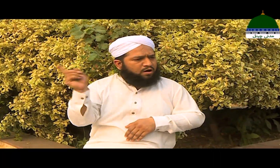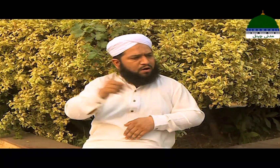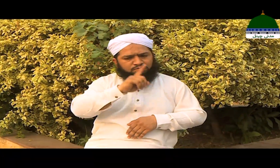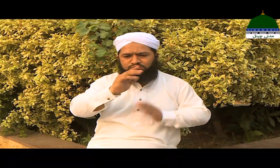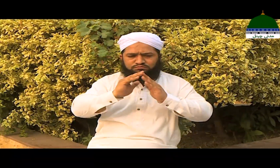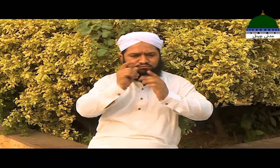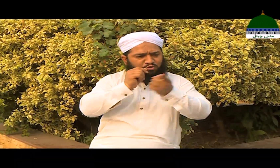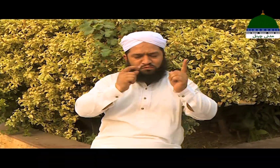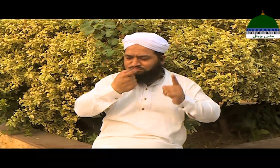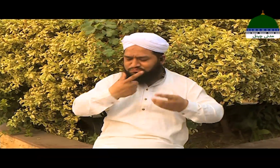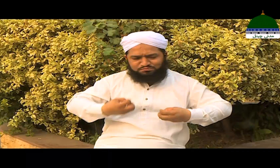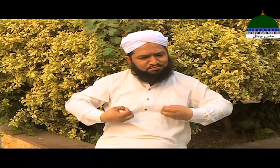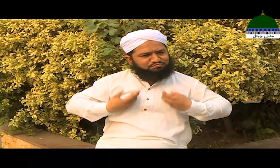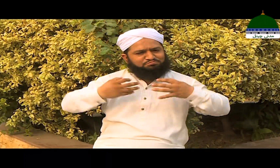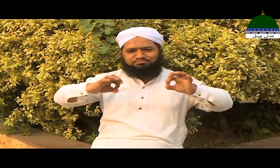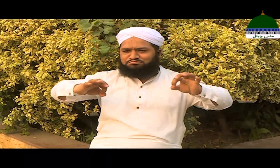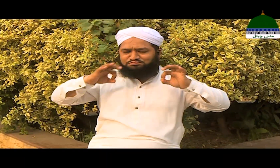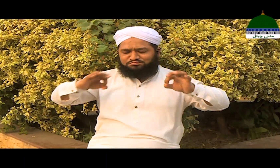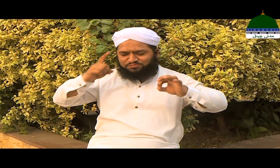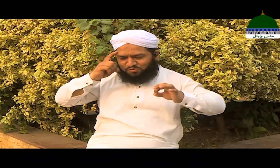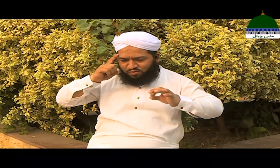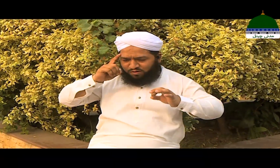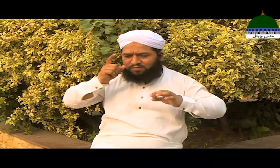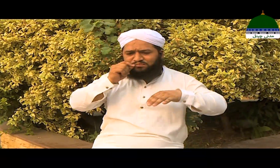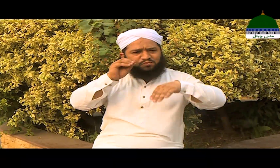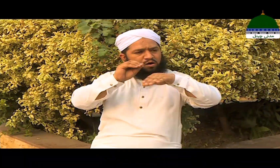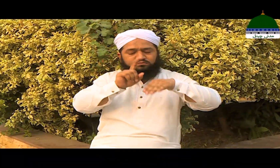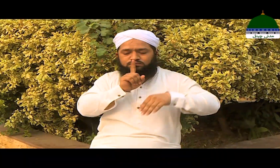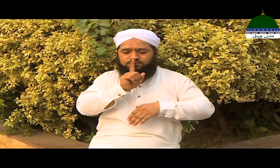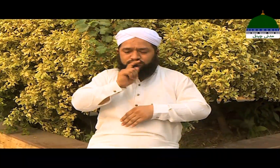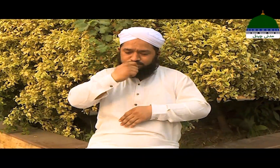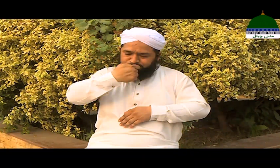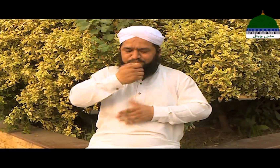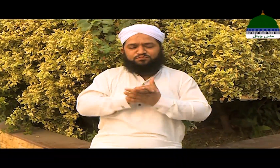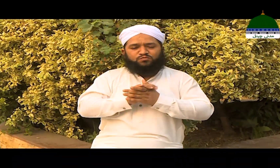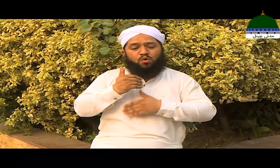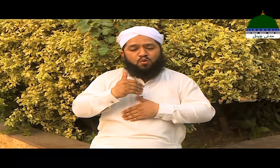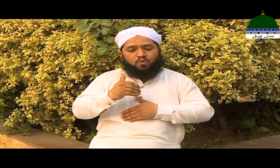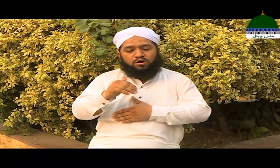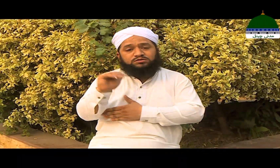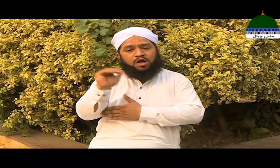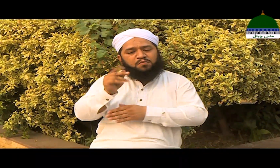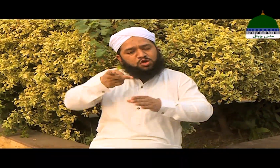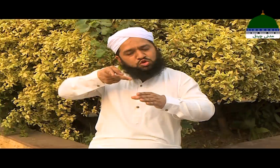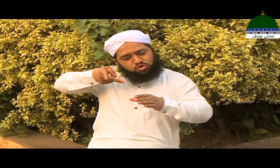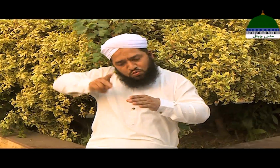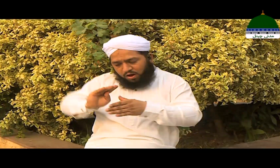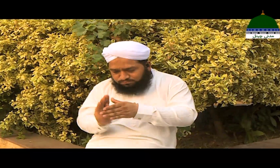گھر والے سانپ سے بہت خوش رہنے لگے اور اس کے معاملے کو لوگوں پر پوشیدہ رکھا۔ پھر ایک دن سانپ اپنے بل سے باہر